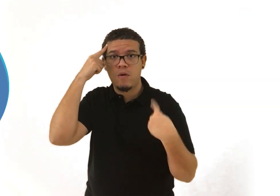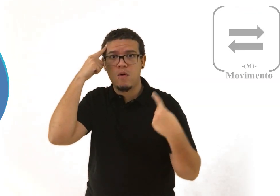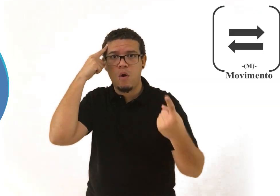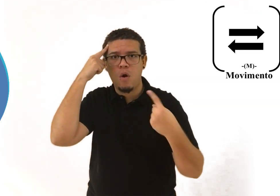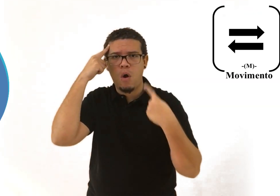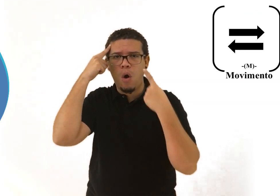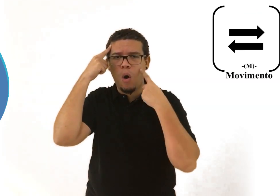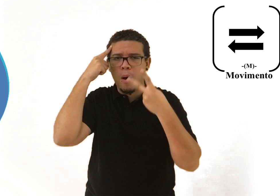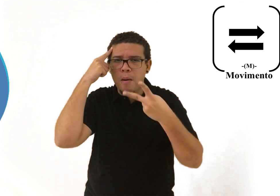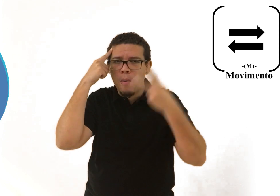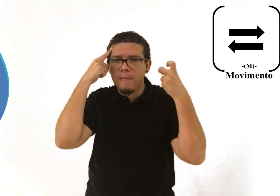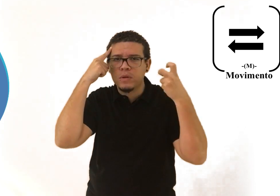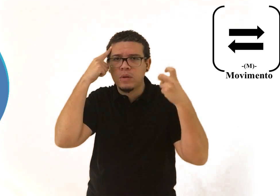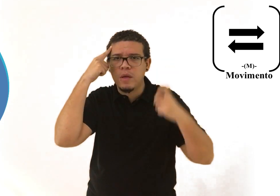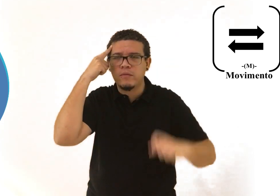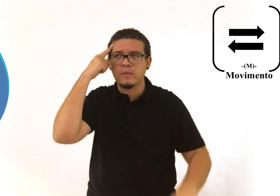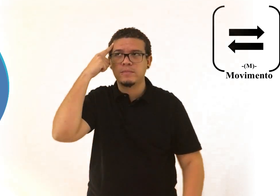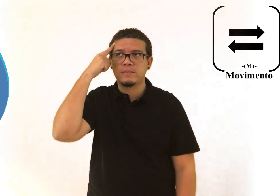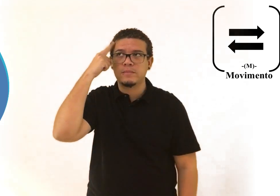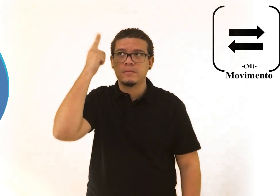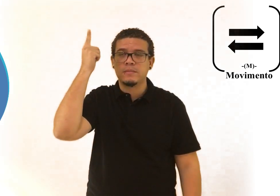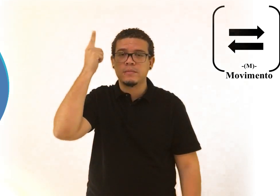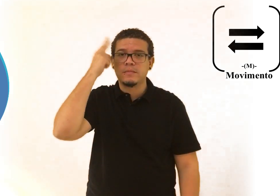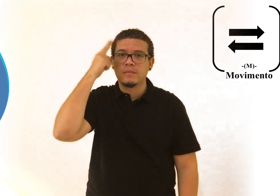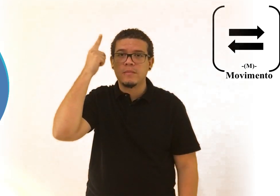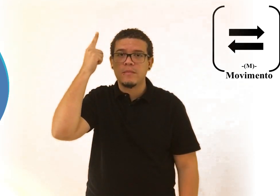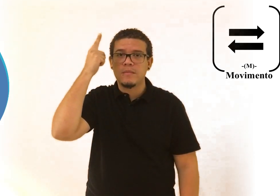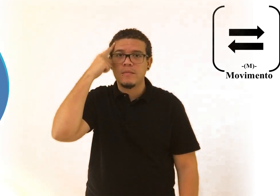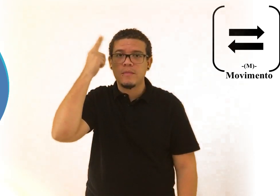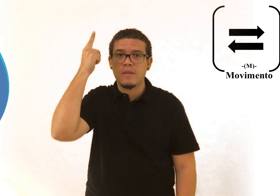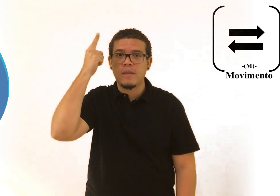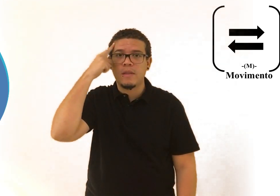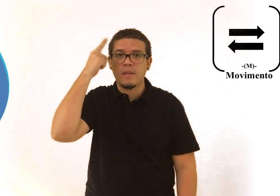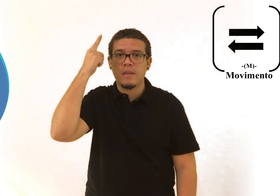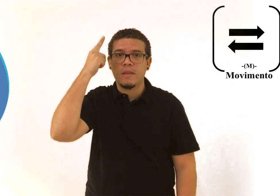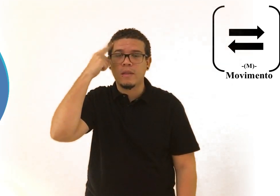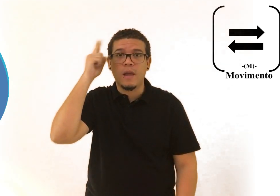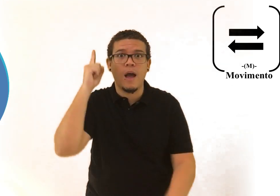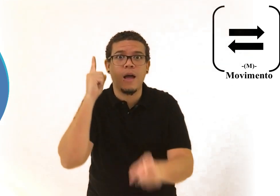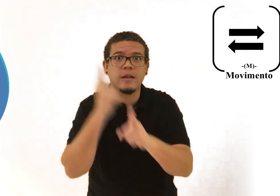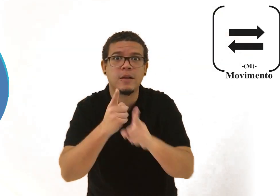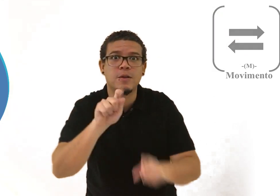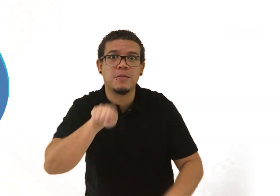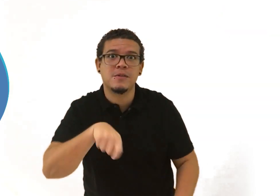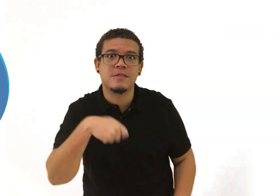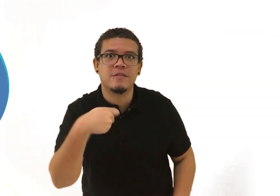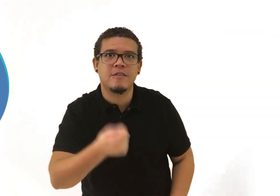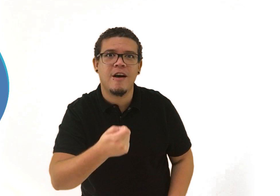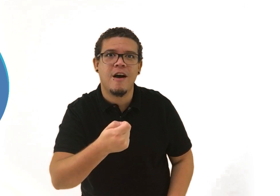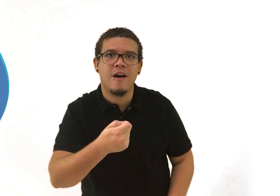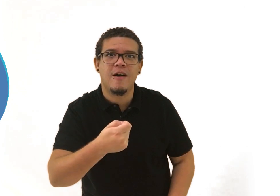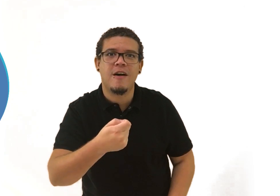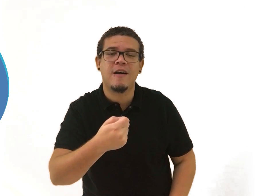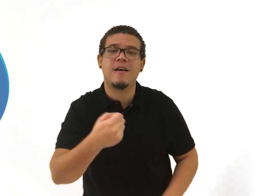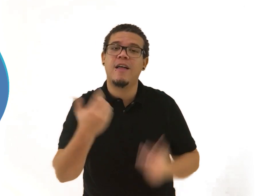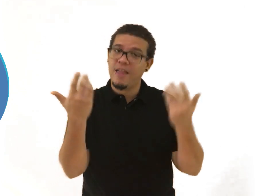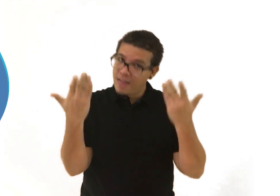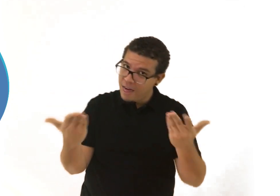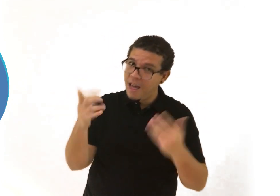é o movimento? Esse de ir e voltar. Perceberam? Ir e voltar. E aí?